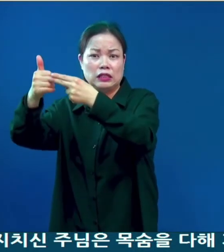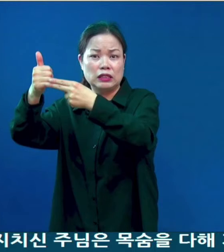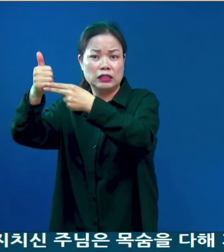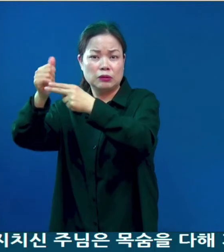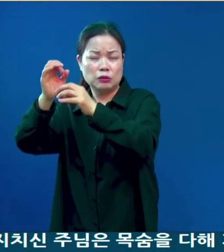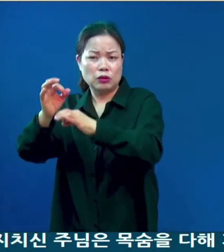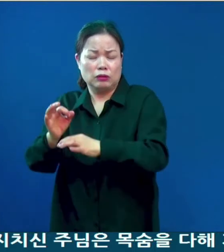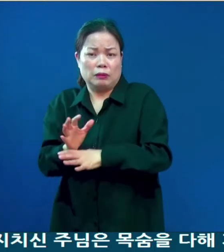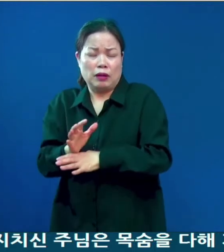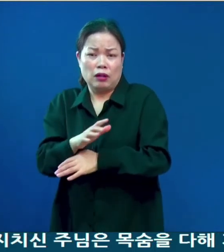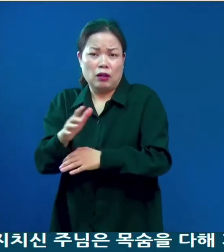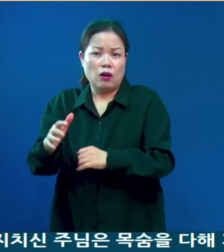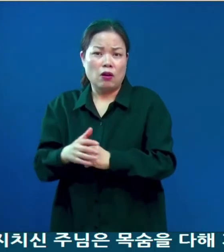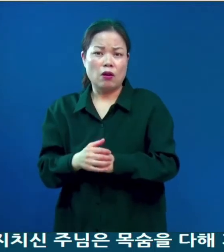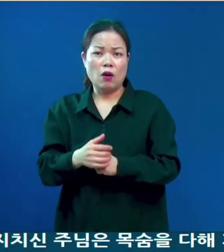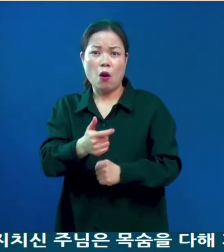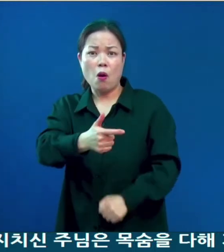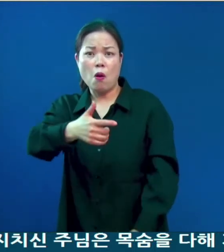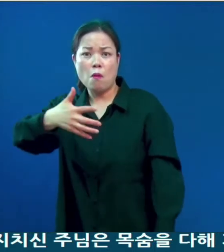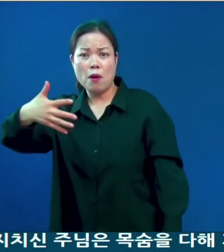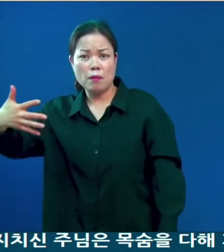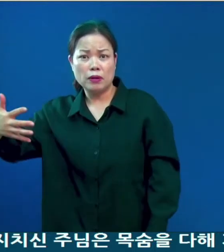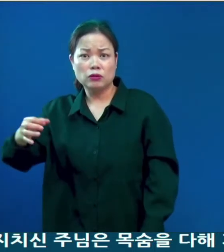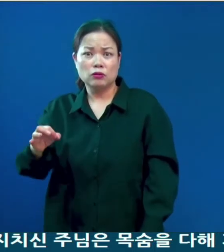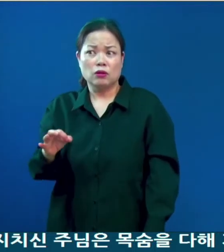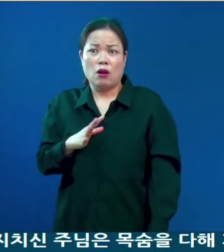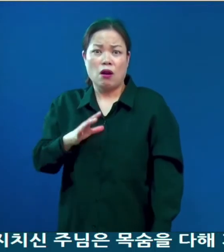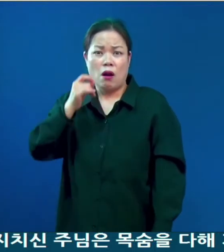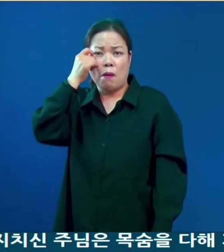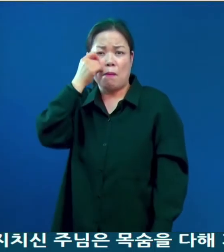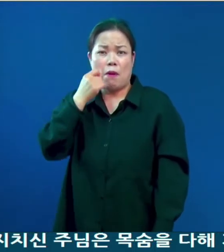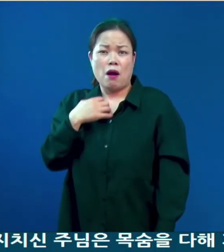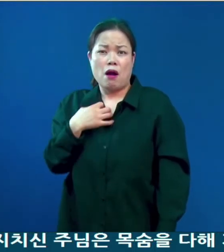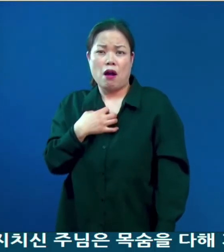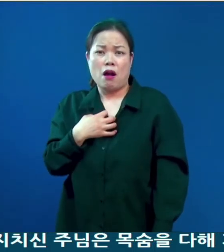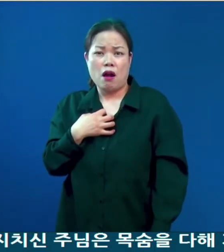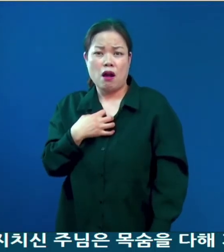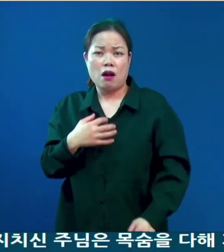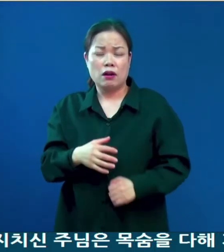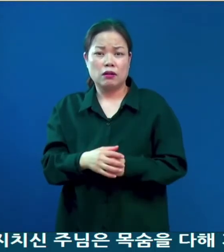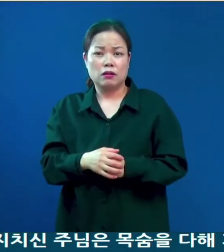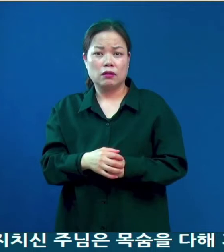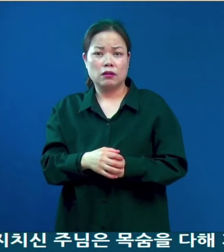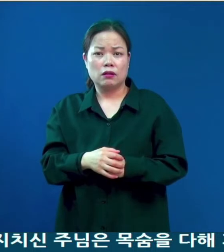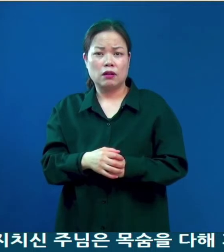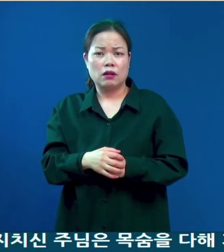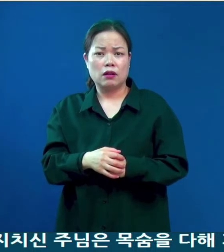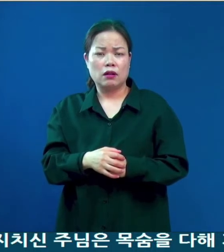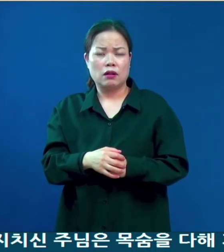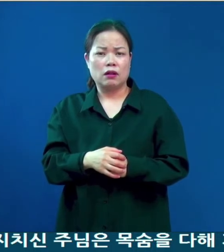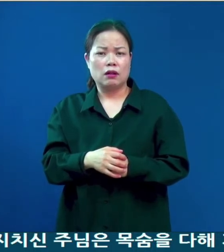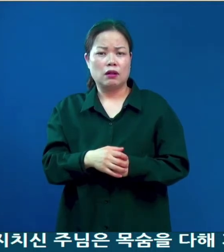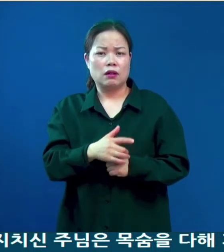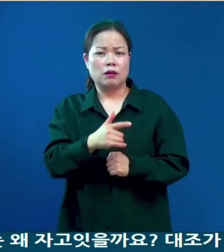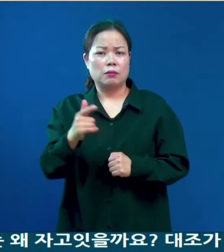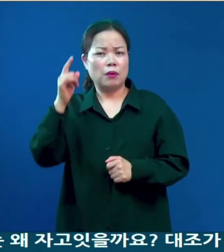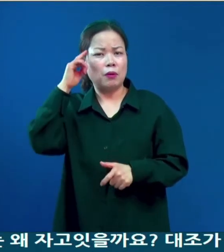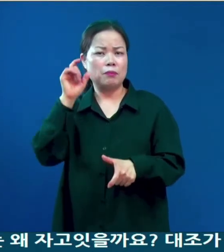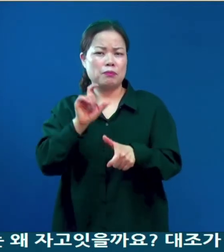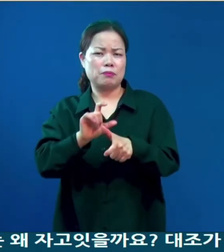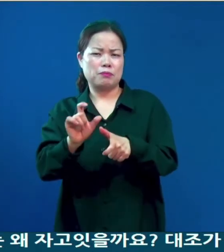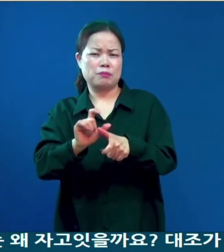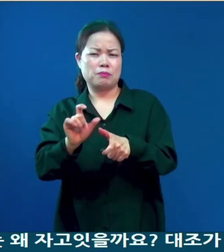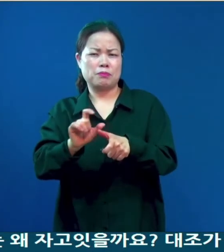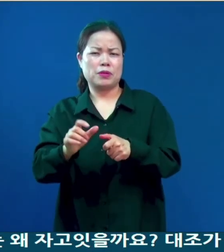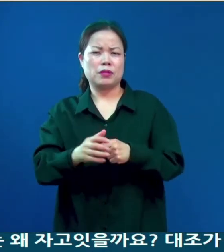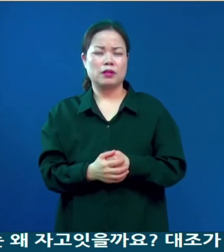건 어마어마한 뜻이에요. 어마어마하게 놀라시고 슬퍼했다는 것이고요. 큰 근심과 번민이라는 표현도 있어요. 그리고